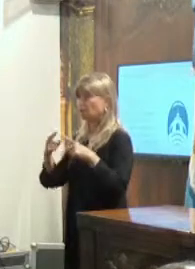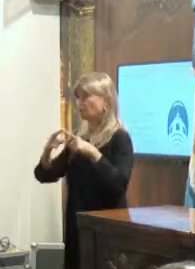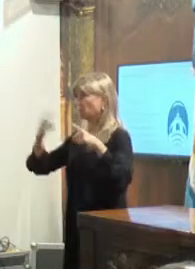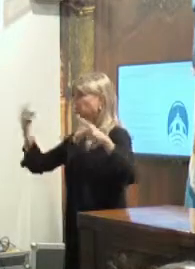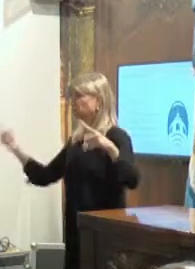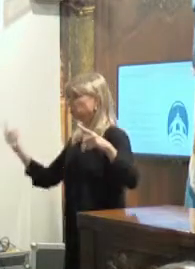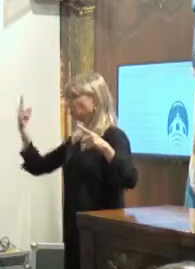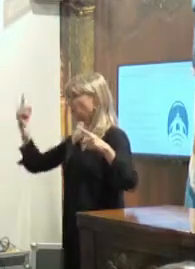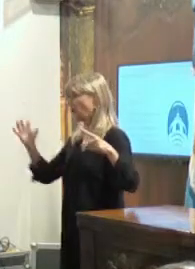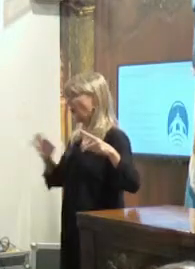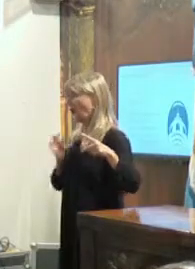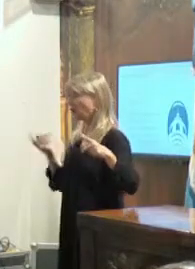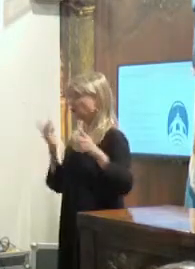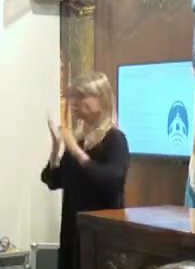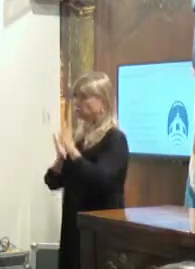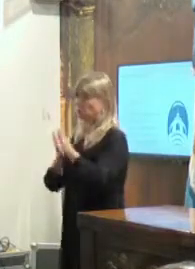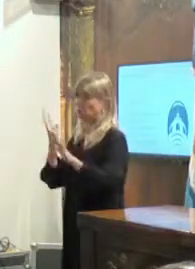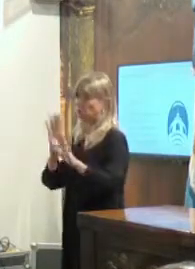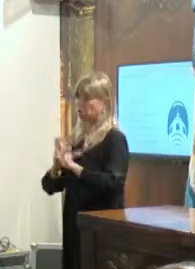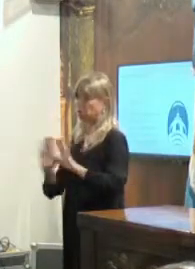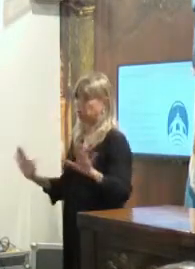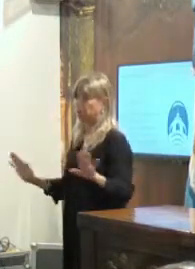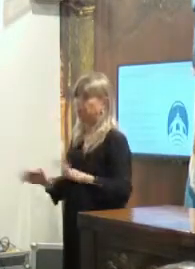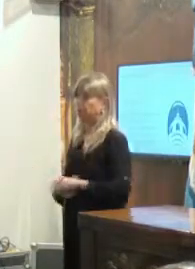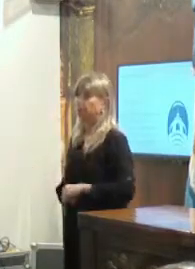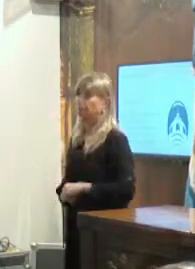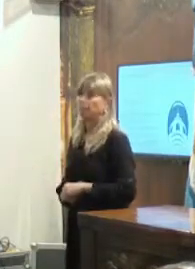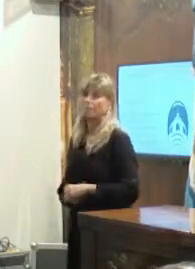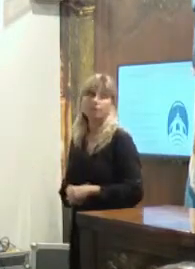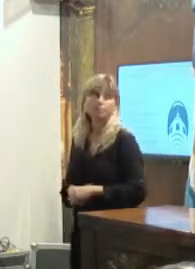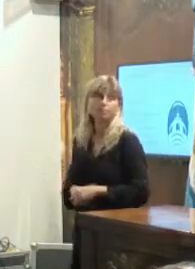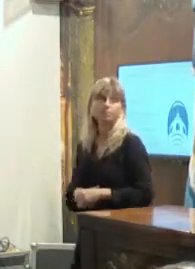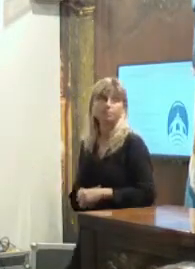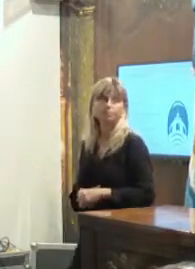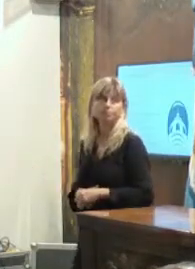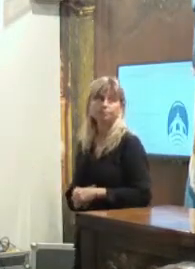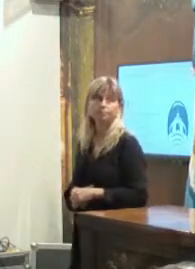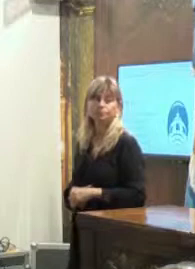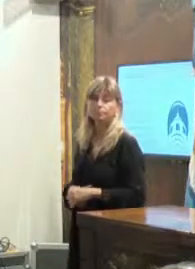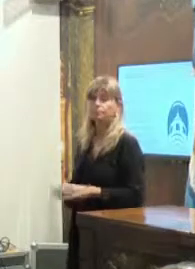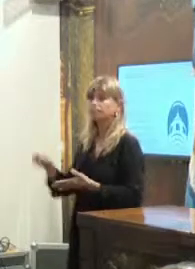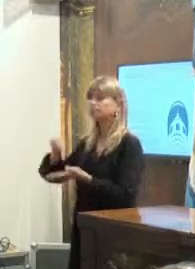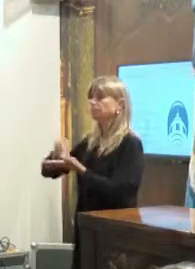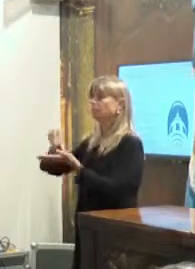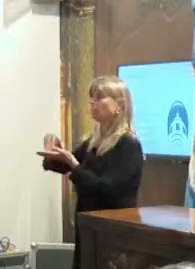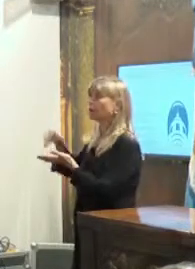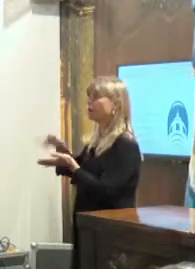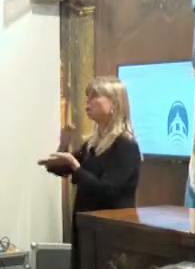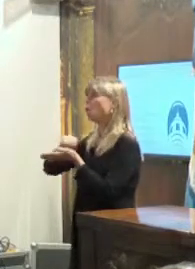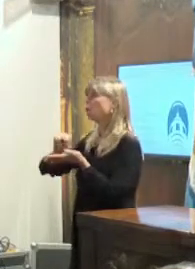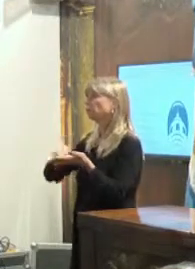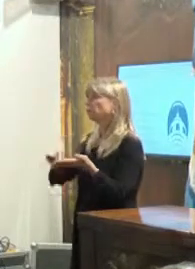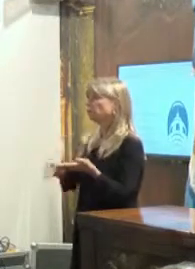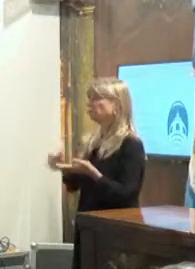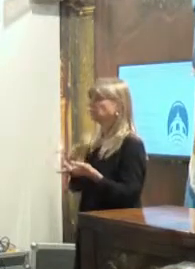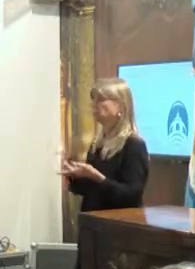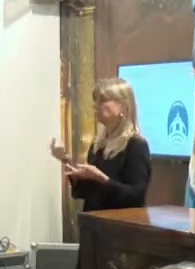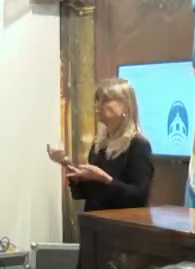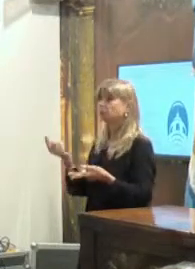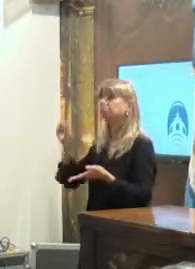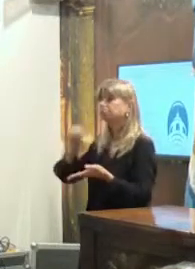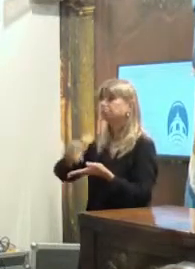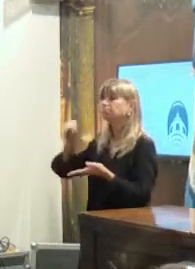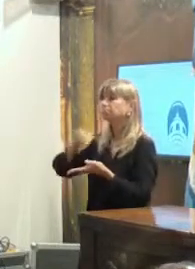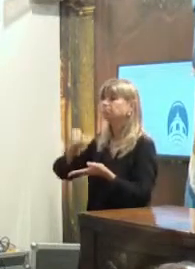todo el año no tienen que ir a renovarla. Además estamos tratando de que haya más oficinas y más puntos en distintas